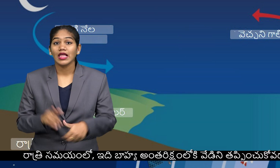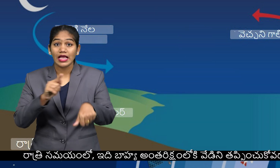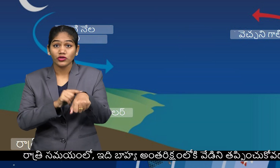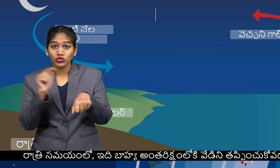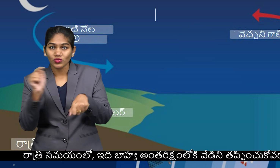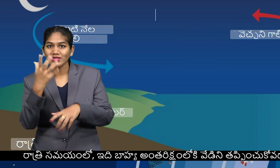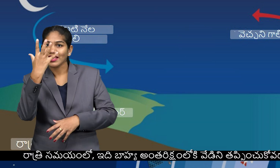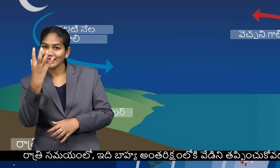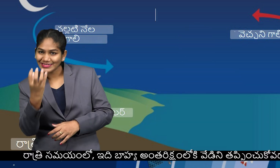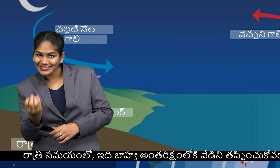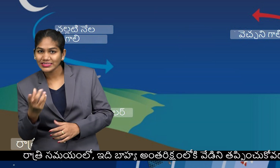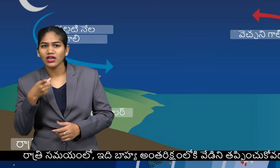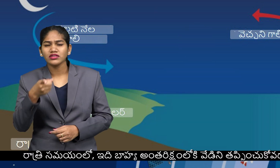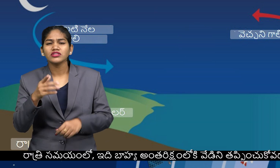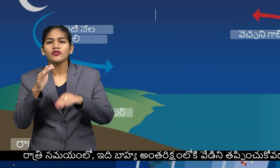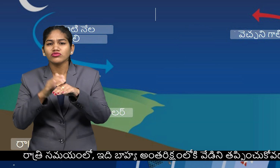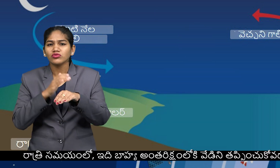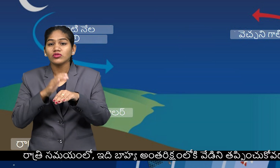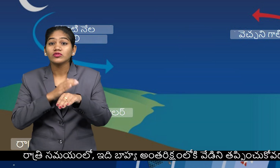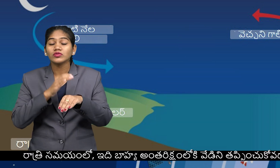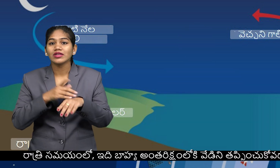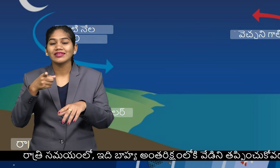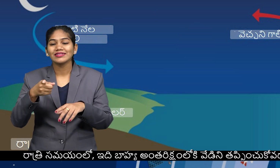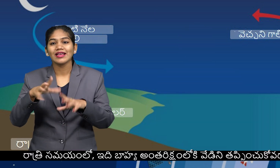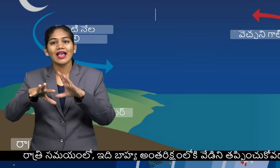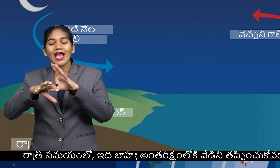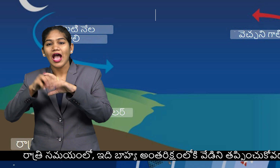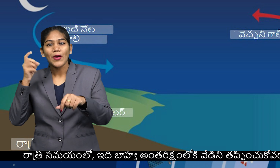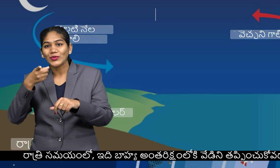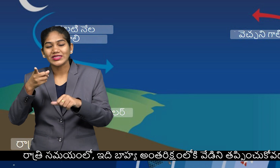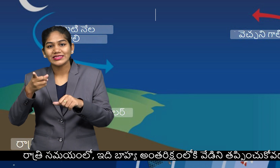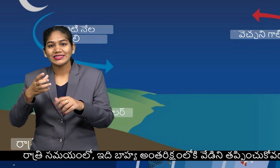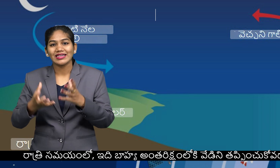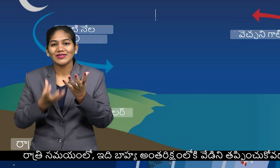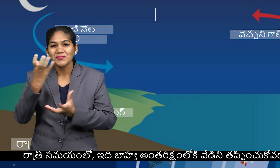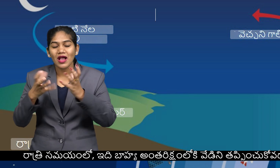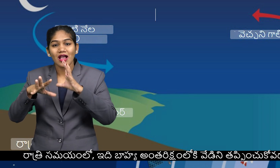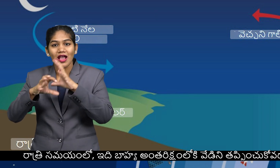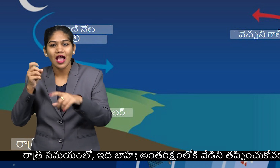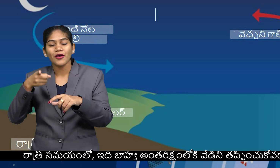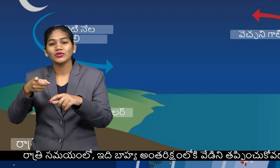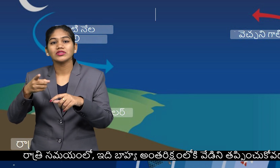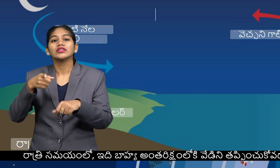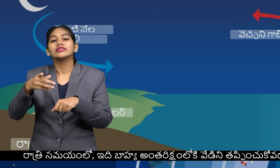రాత్రి సమయంలో ఇది బాహ్య అంతరిక్షంలోకి వేడిని తప్పించుకోవడాన్ని తగ్గిస్తుంది.